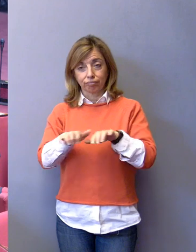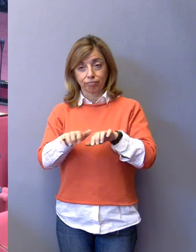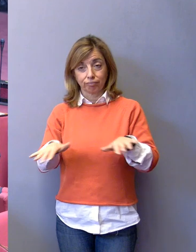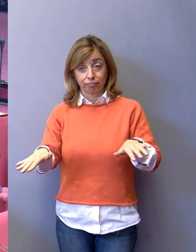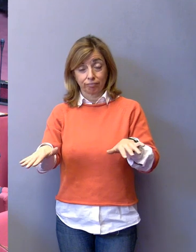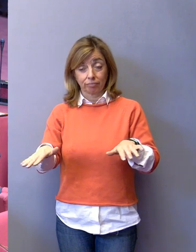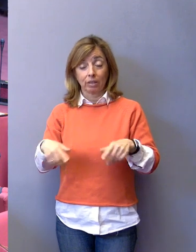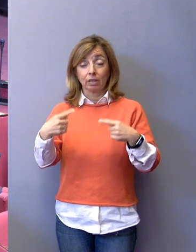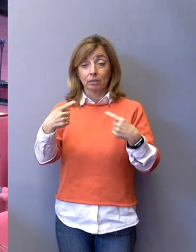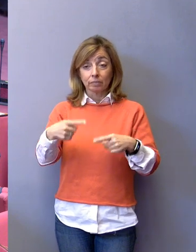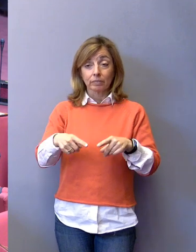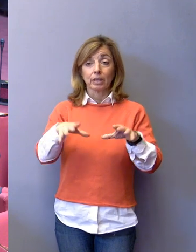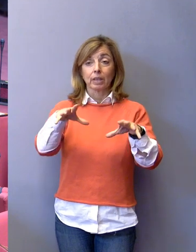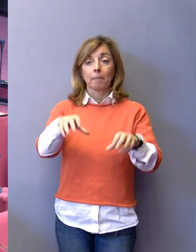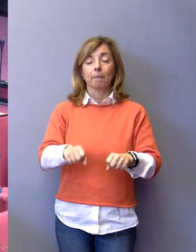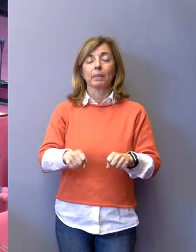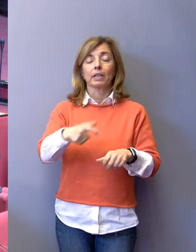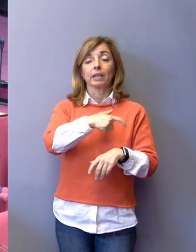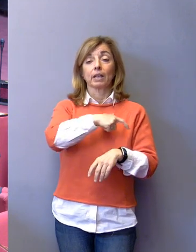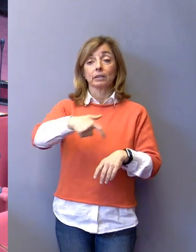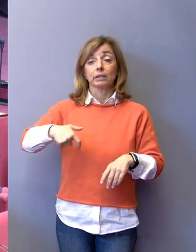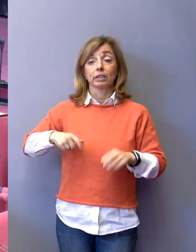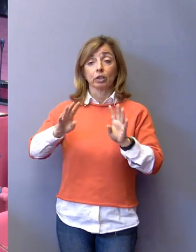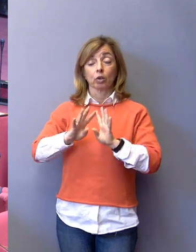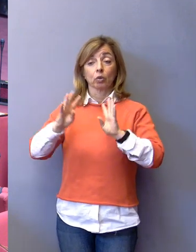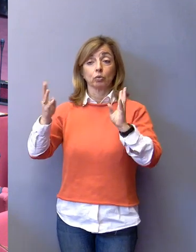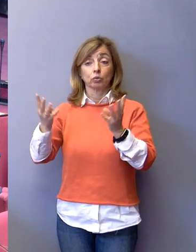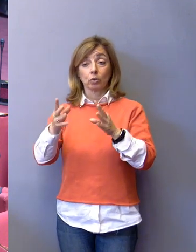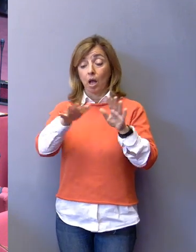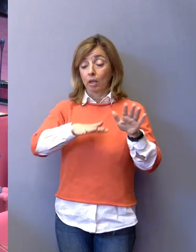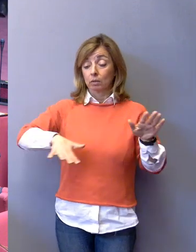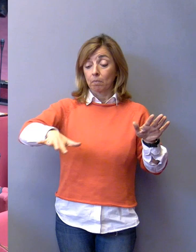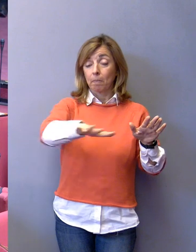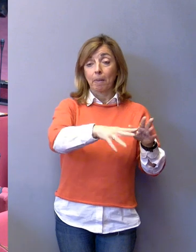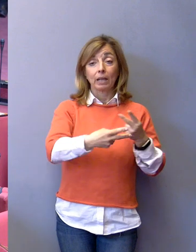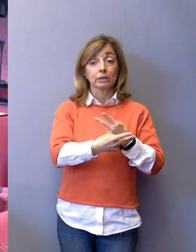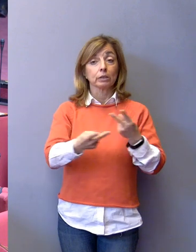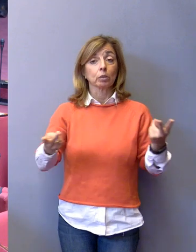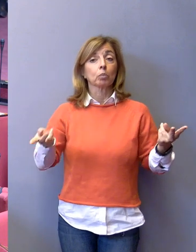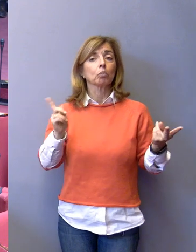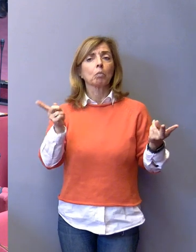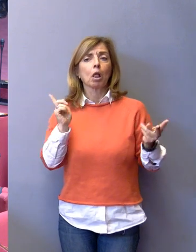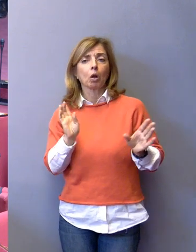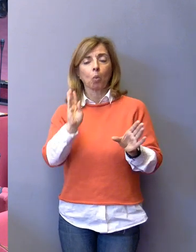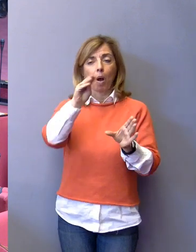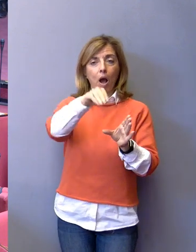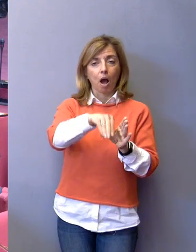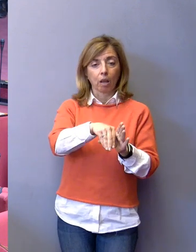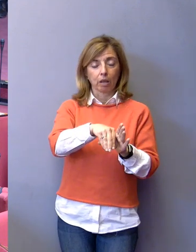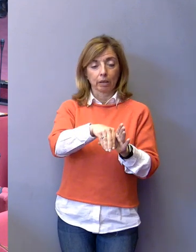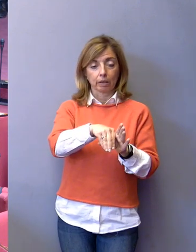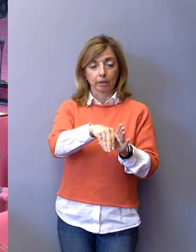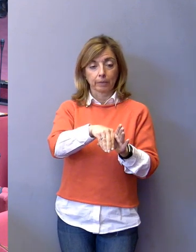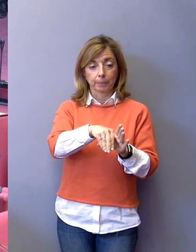impegna Pertanto il sindaco e la giunta ad individuare quali spazi pubblici sono ricompresi in questa previsione come